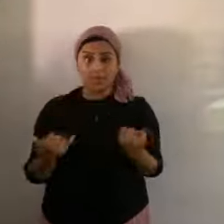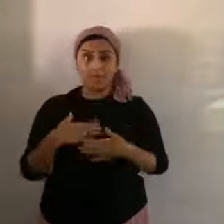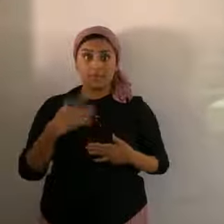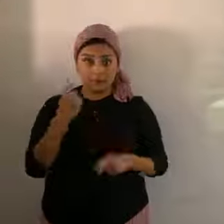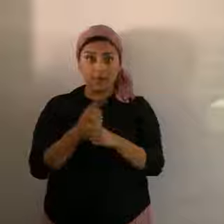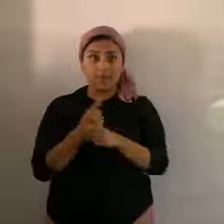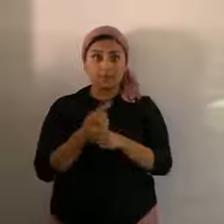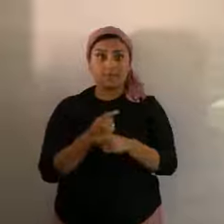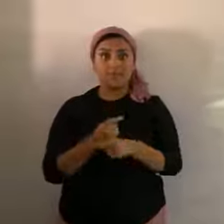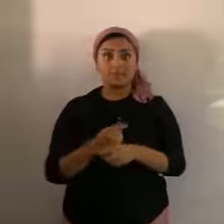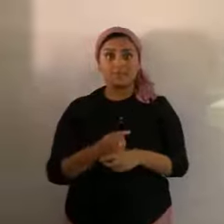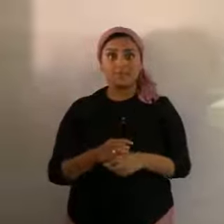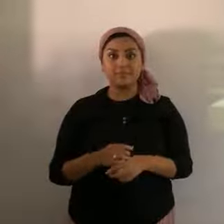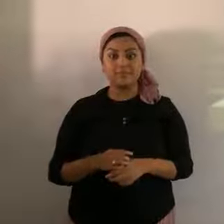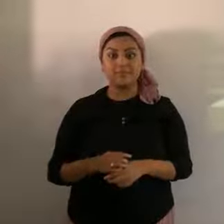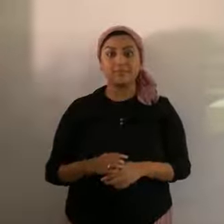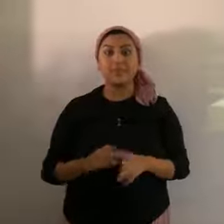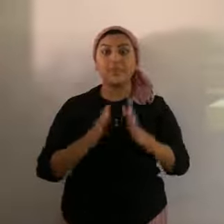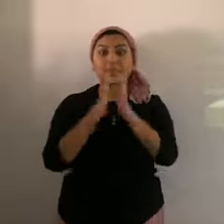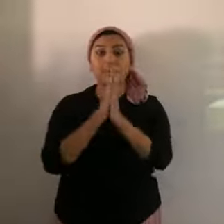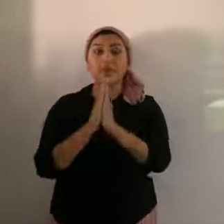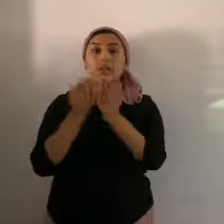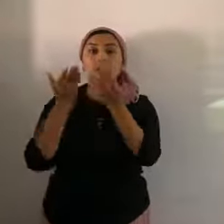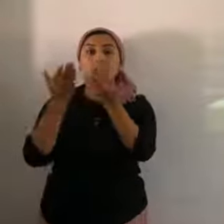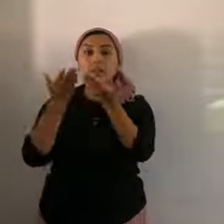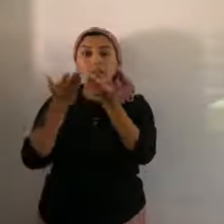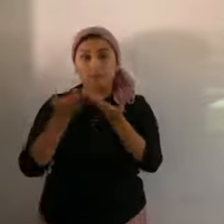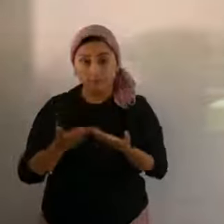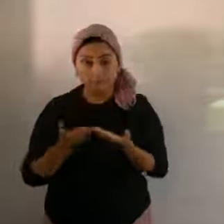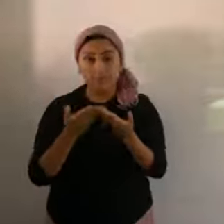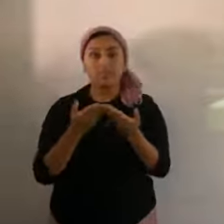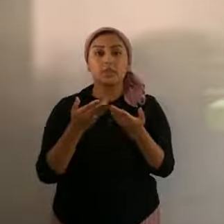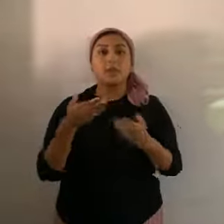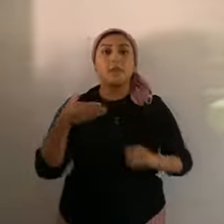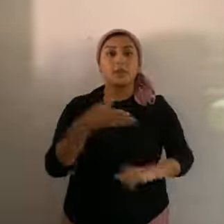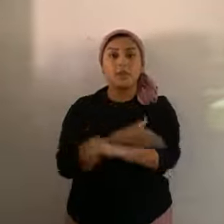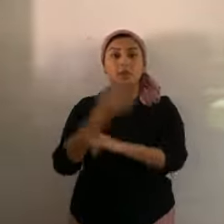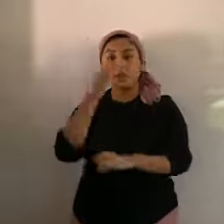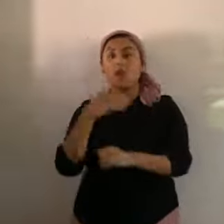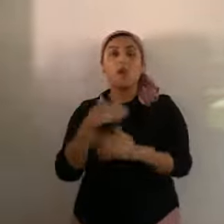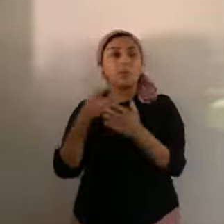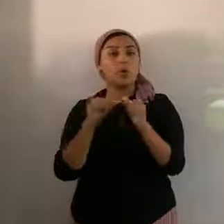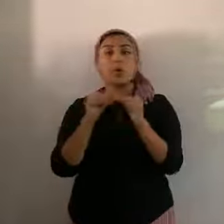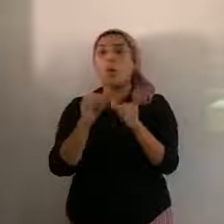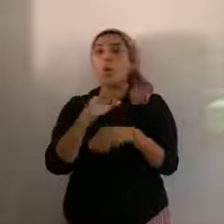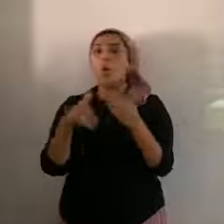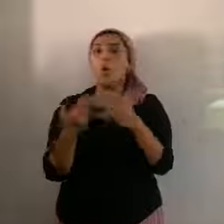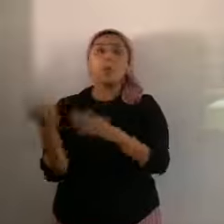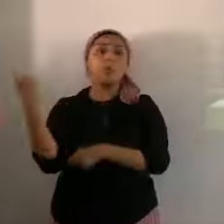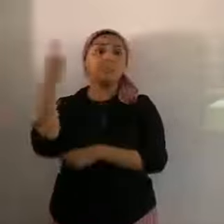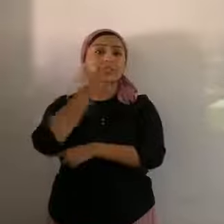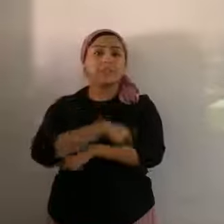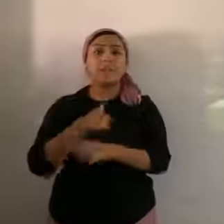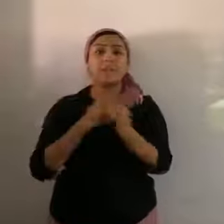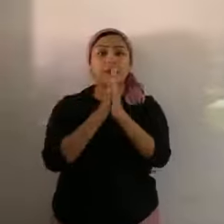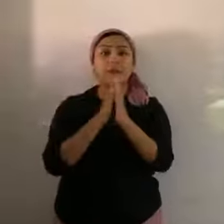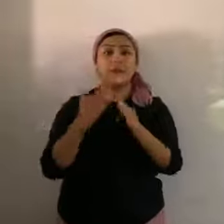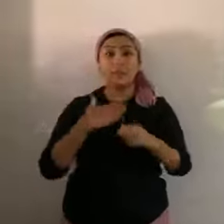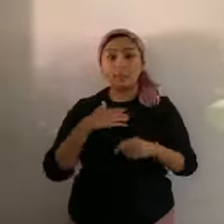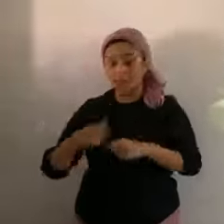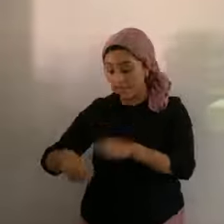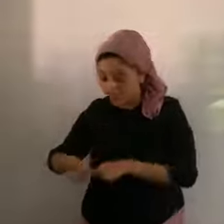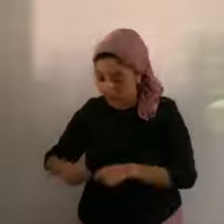ahora. La oración da lugar al poder de Elohim. Entonces yo quiero estar orando todo el tiempo. Por eso me estoy poniendo los zapatos, estoy